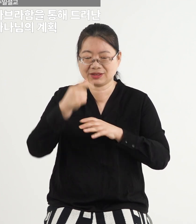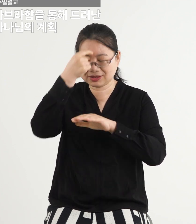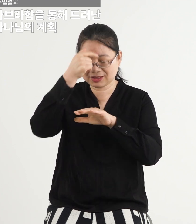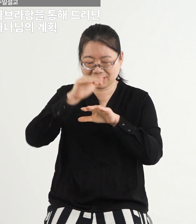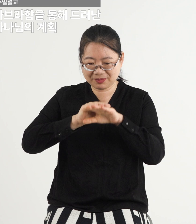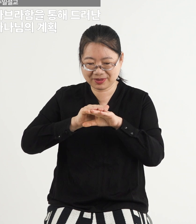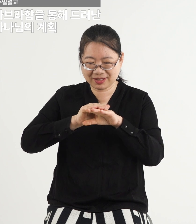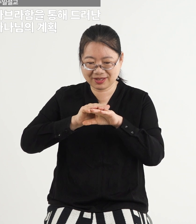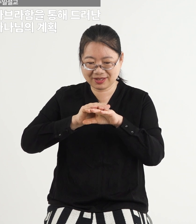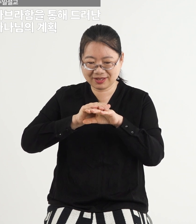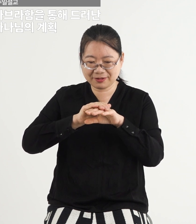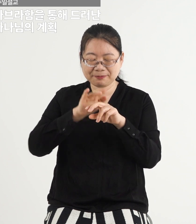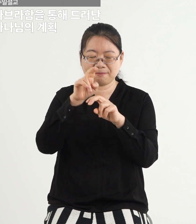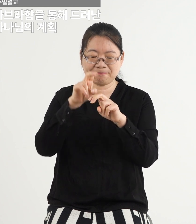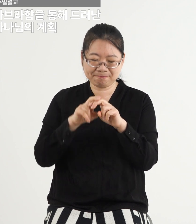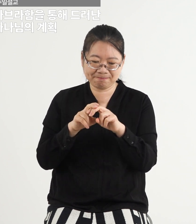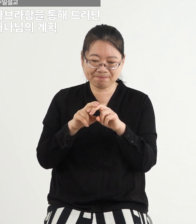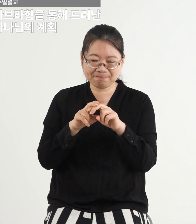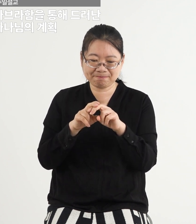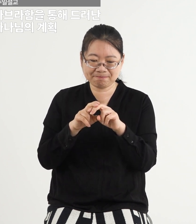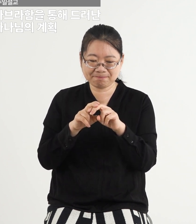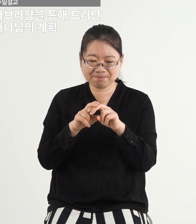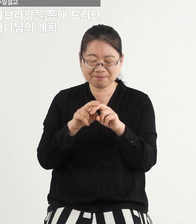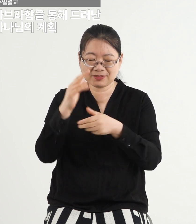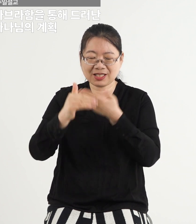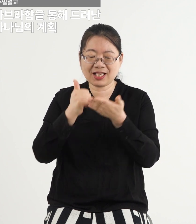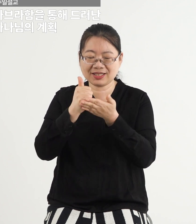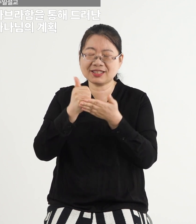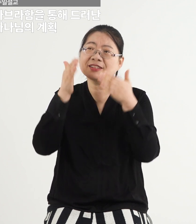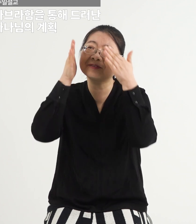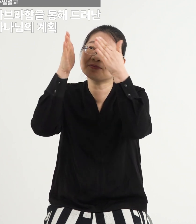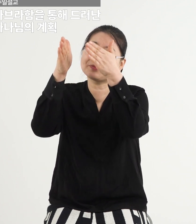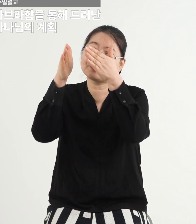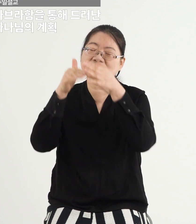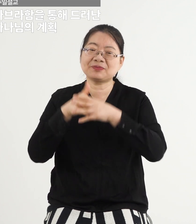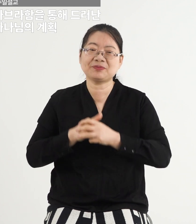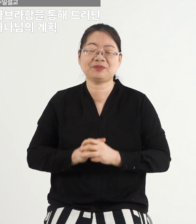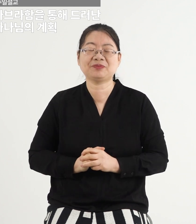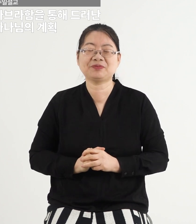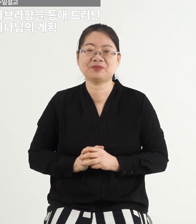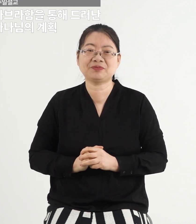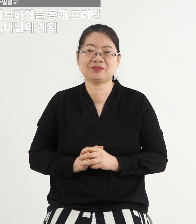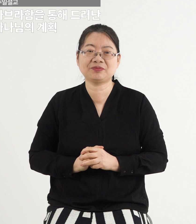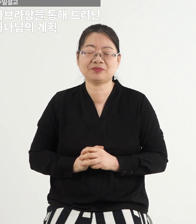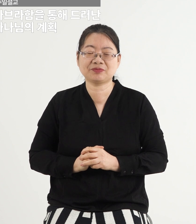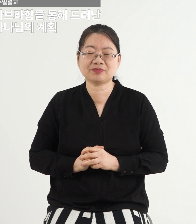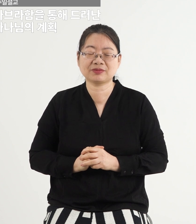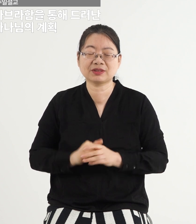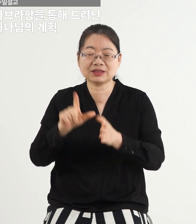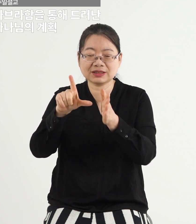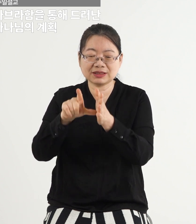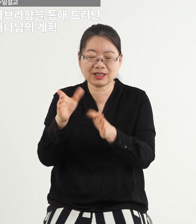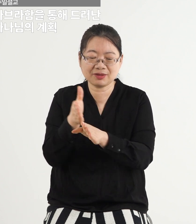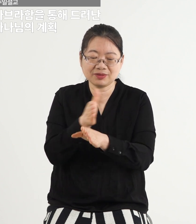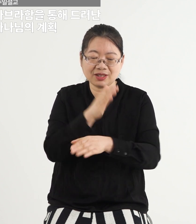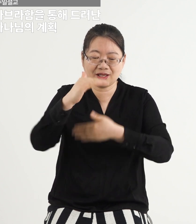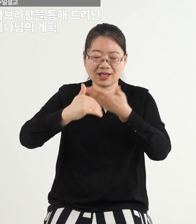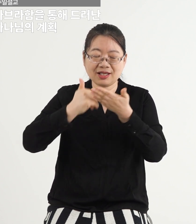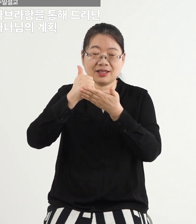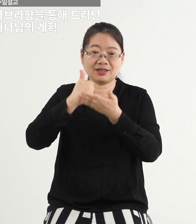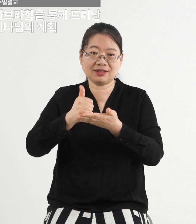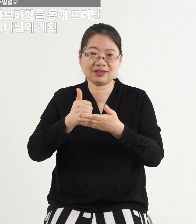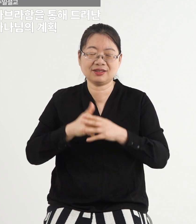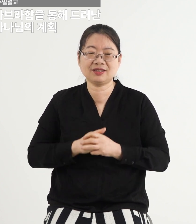예배 자리에 딱 들어 앉아서 하나님께 집중하는 거예요. 그리고 거기에서